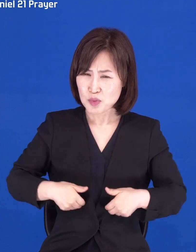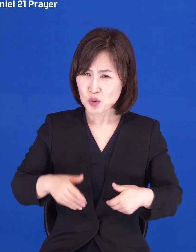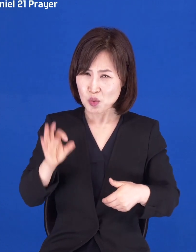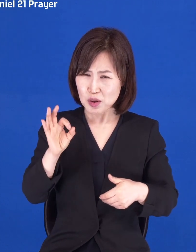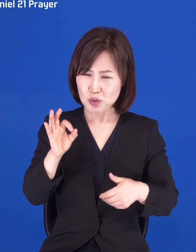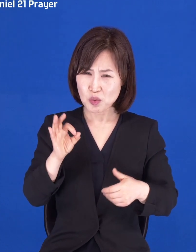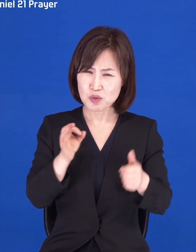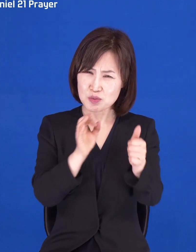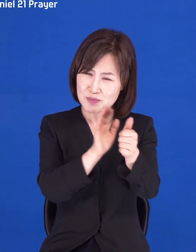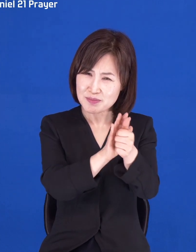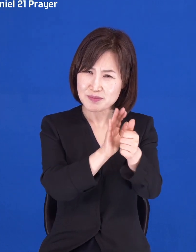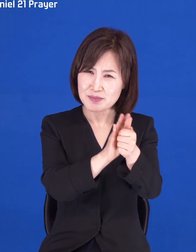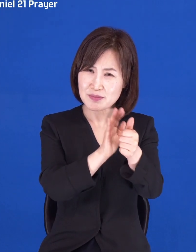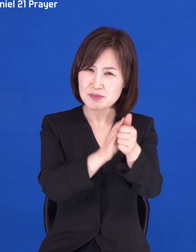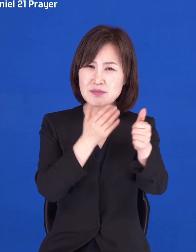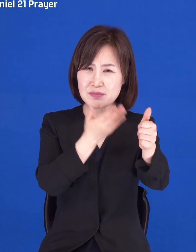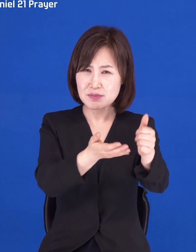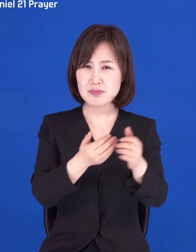쥐어 보내셨습니다.